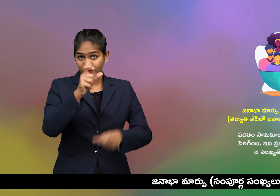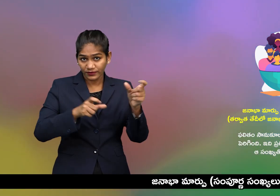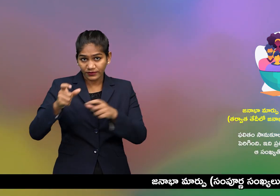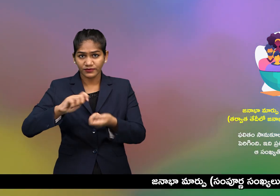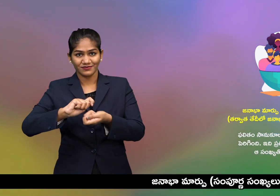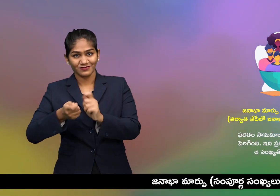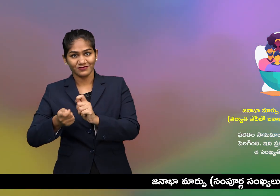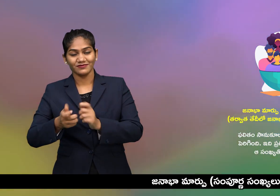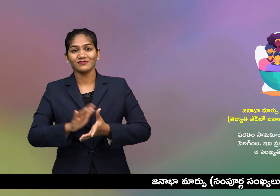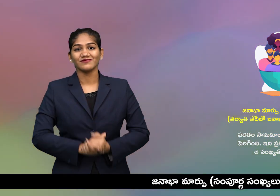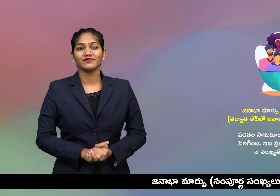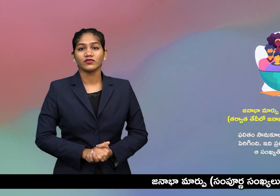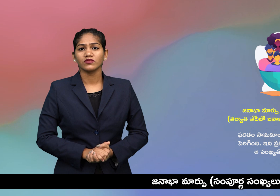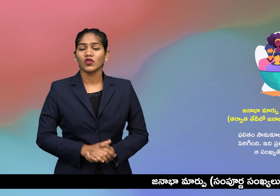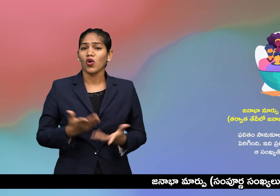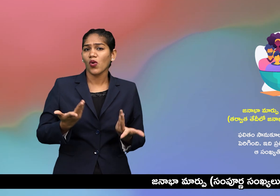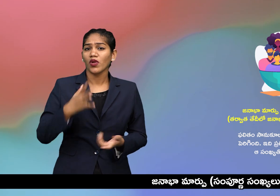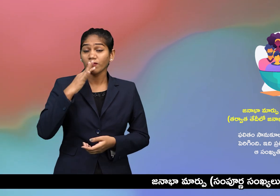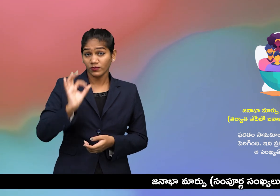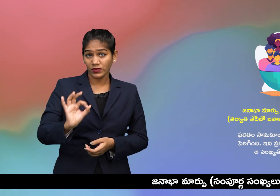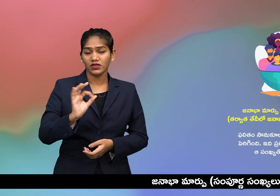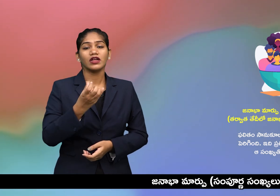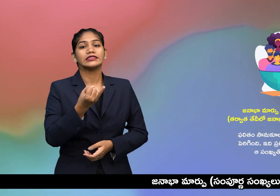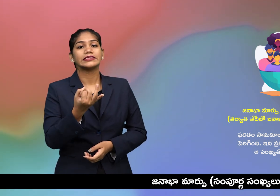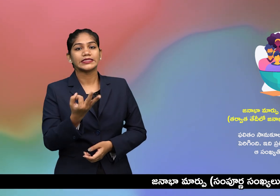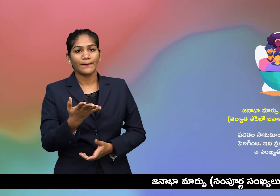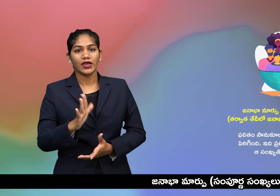జనాభా మార్పు సంపూర్ణ సంఖ్యలు